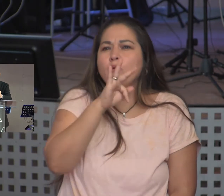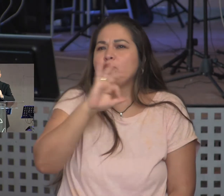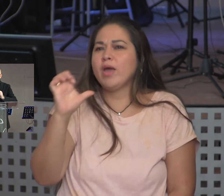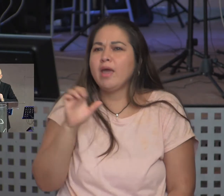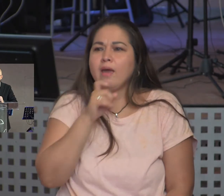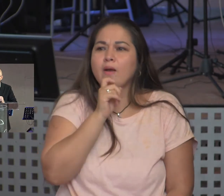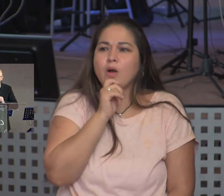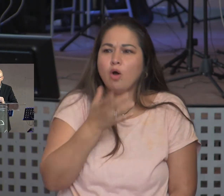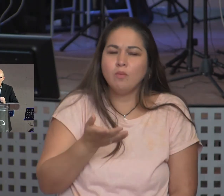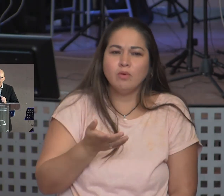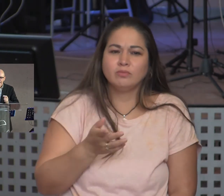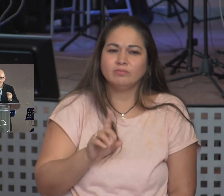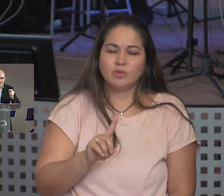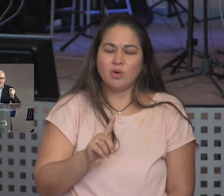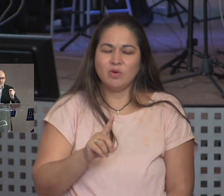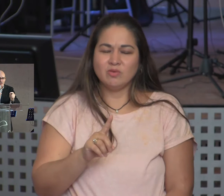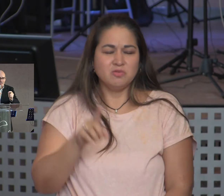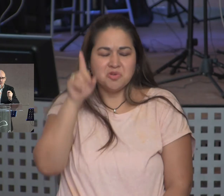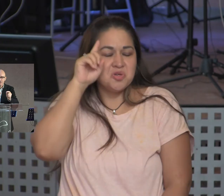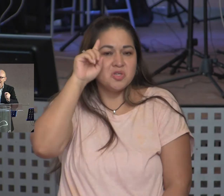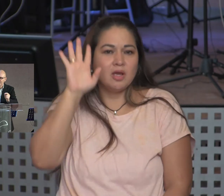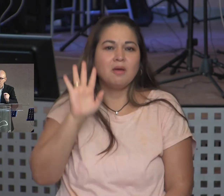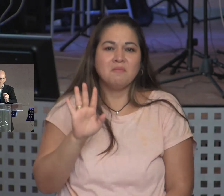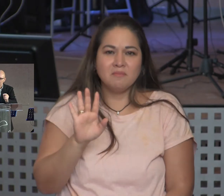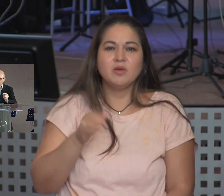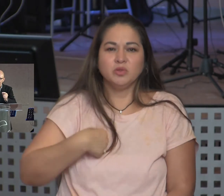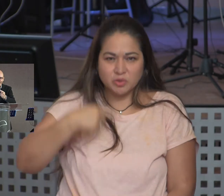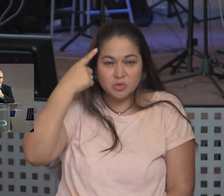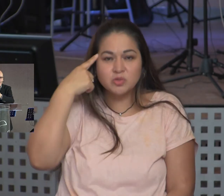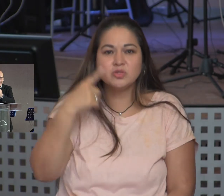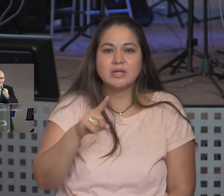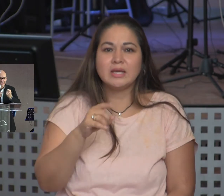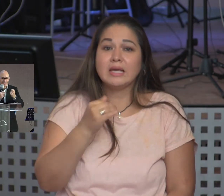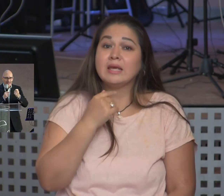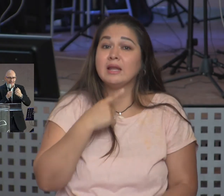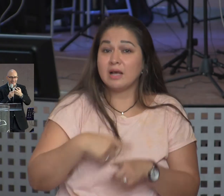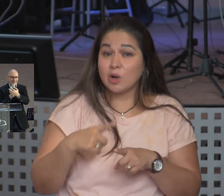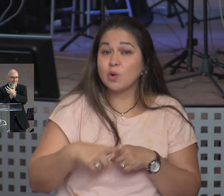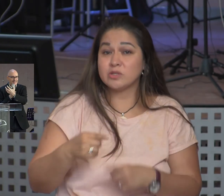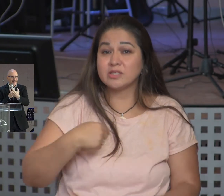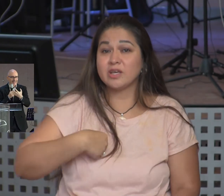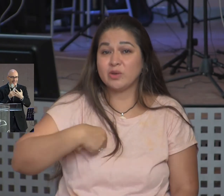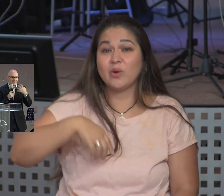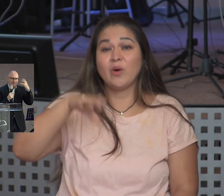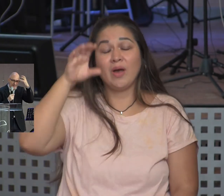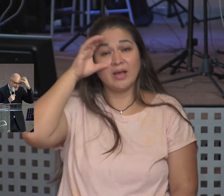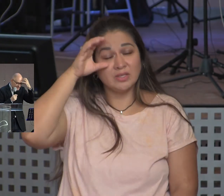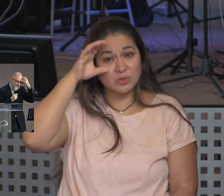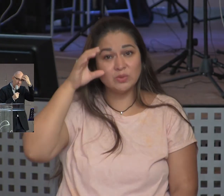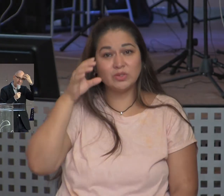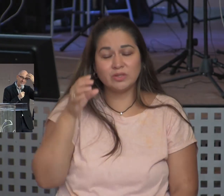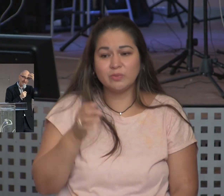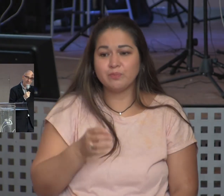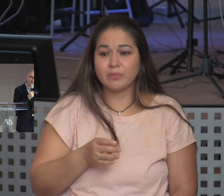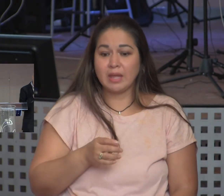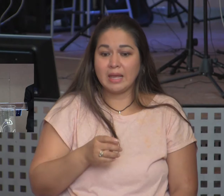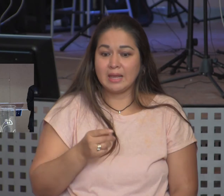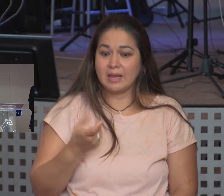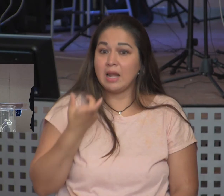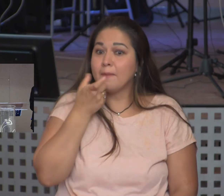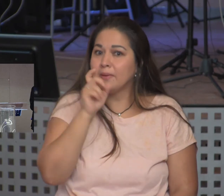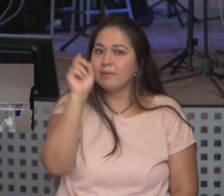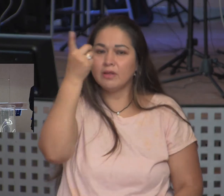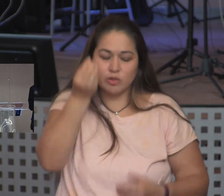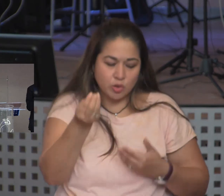va a dar fruto. Que lo que estoy escuchando, que la palabra que mi mente está procesando, que